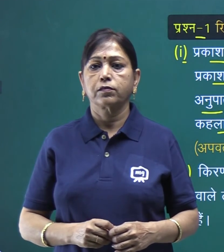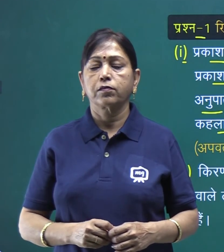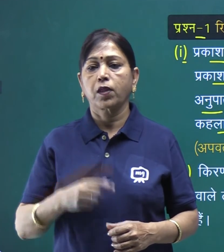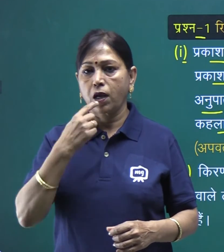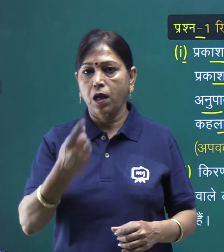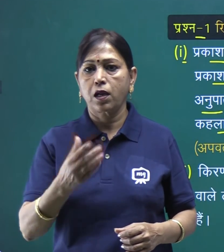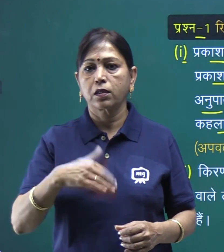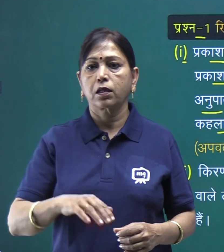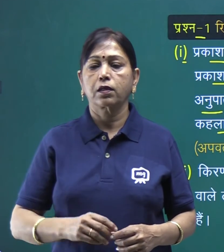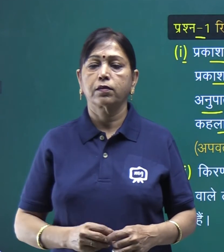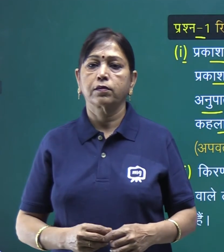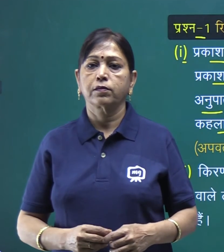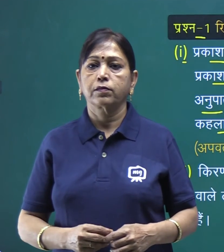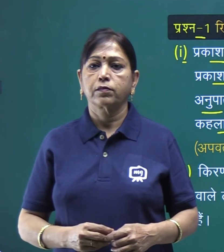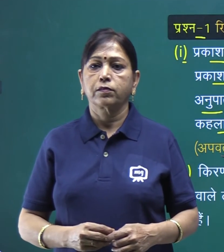कहलाता है।